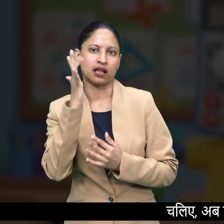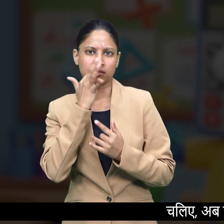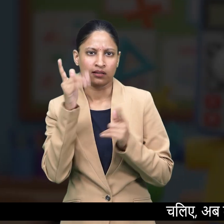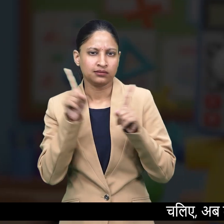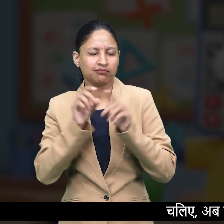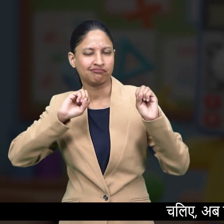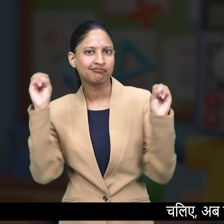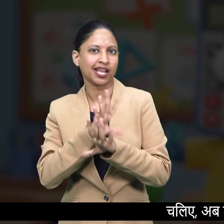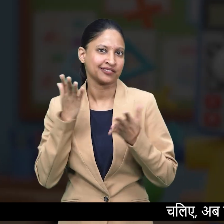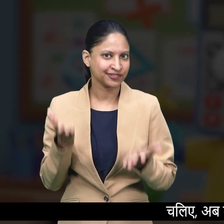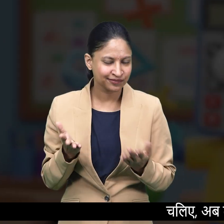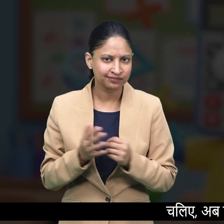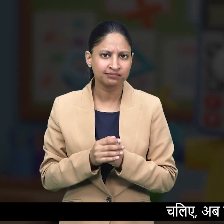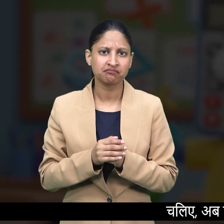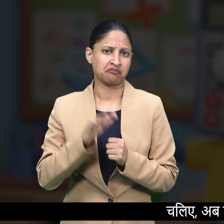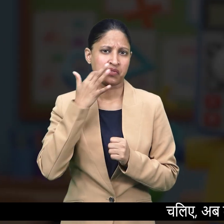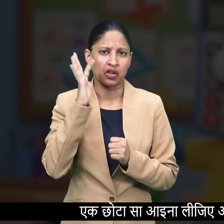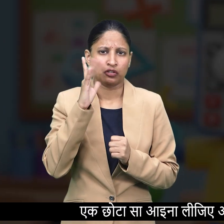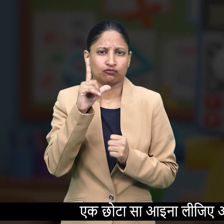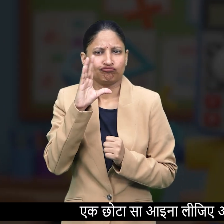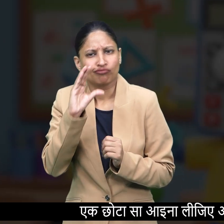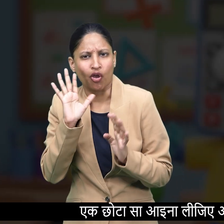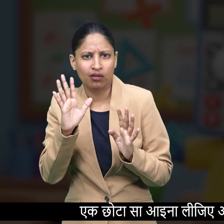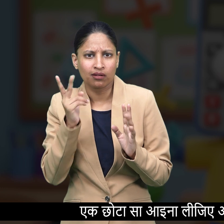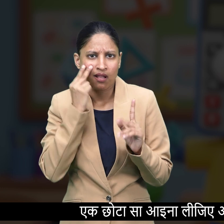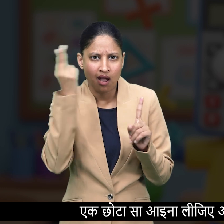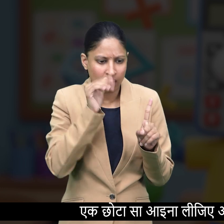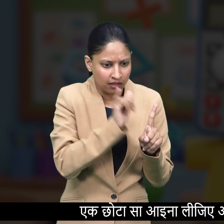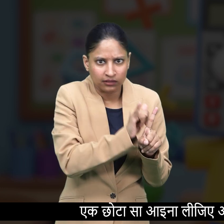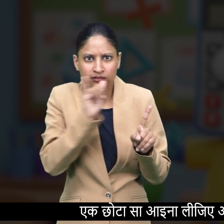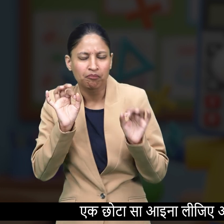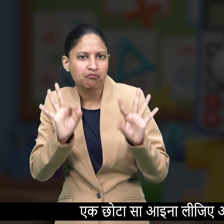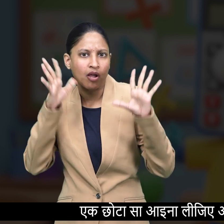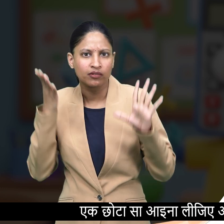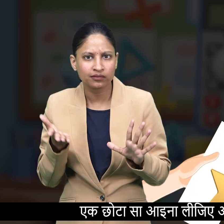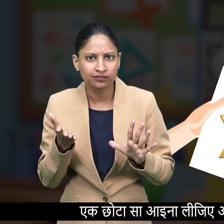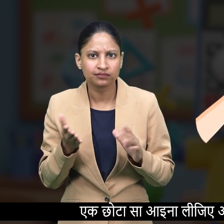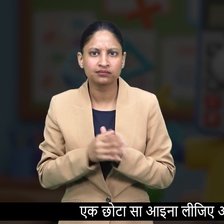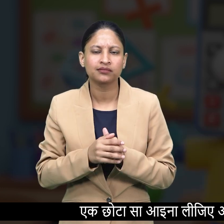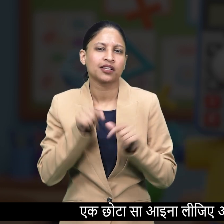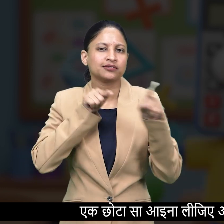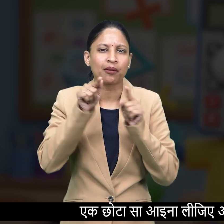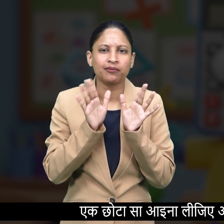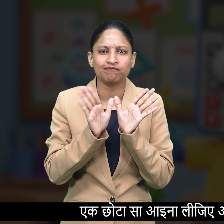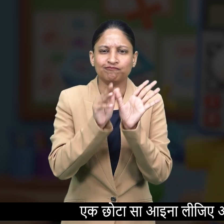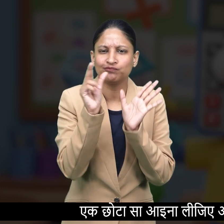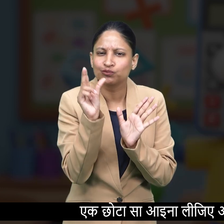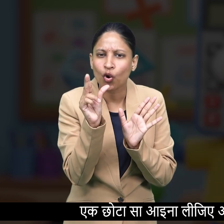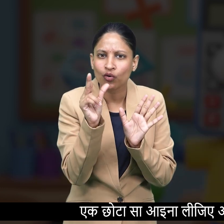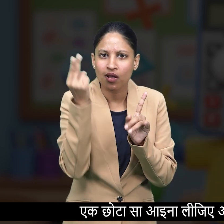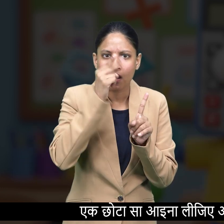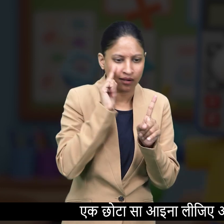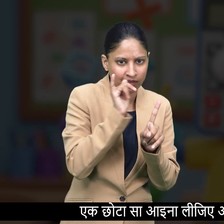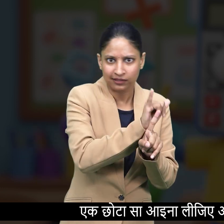दर्पण का जादू देखते हैं। एक छोटा सा आईना लीजिए और उसे किसी आकृति के बीचों बीच